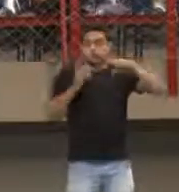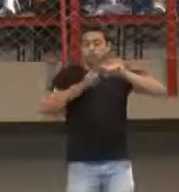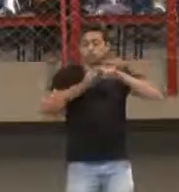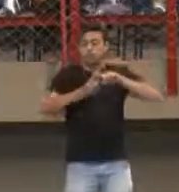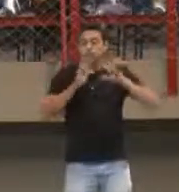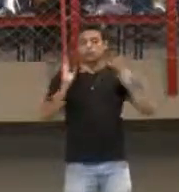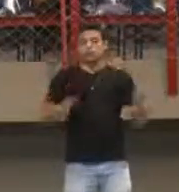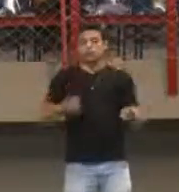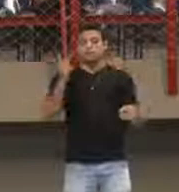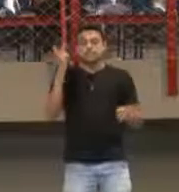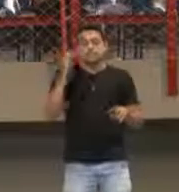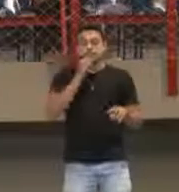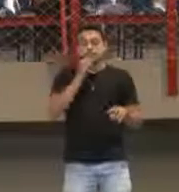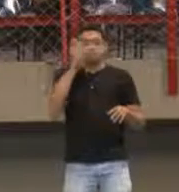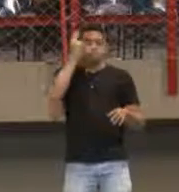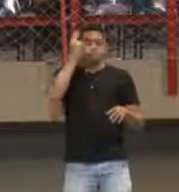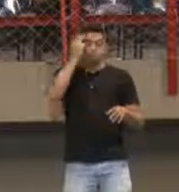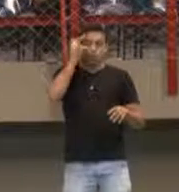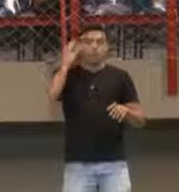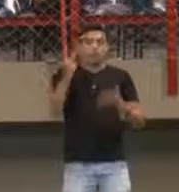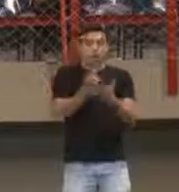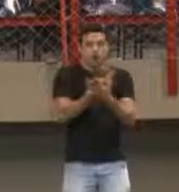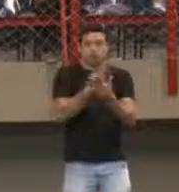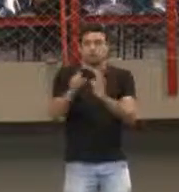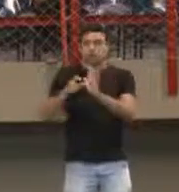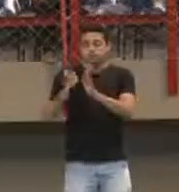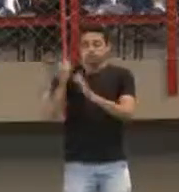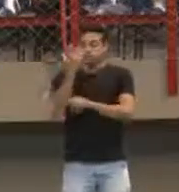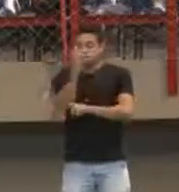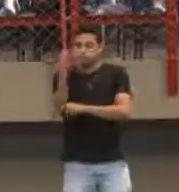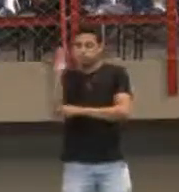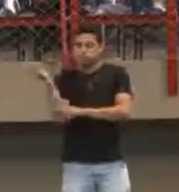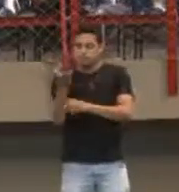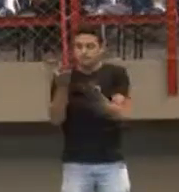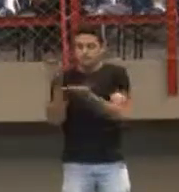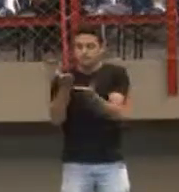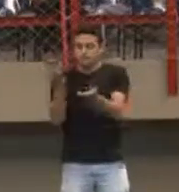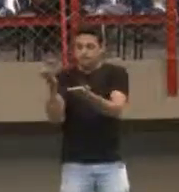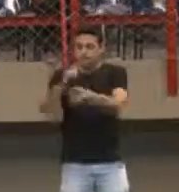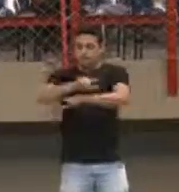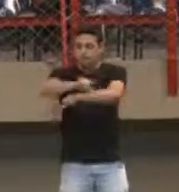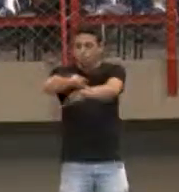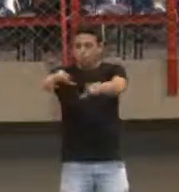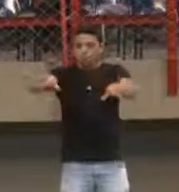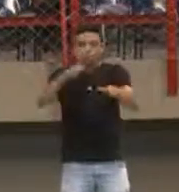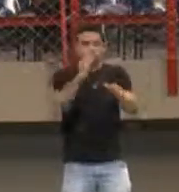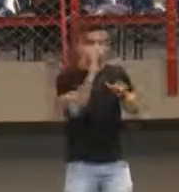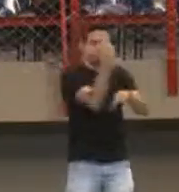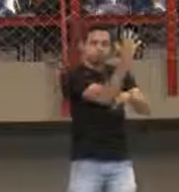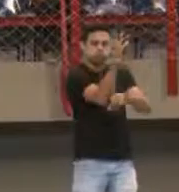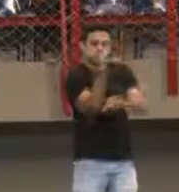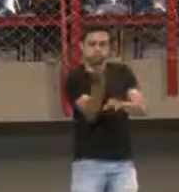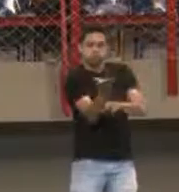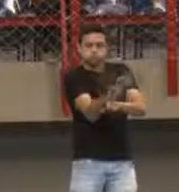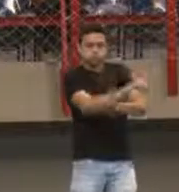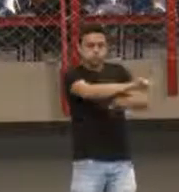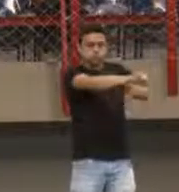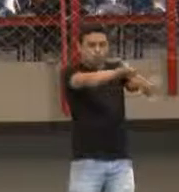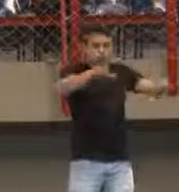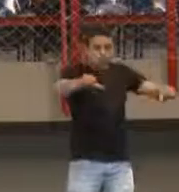Normalmente, as usinas retiram toda a vegetação para poder inundar. Em alguns casos, isso não